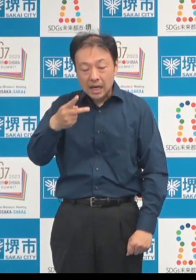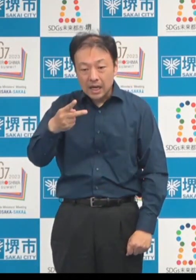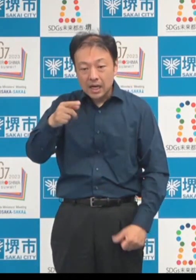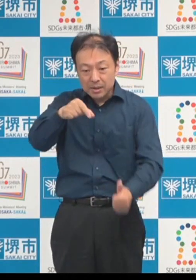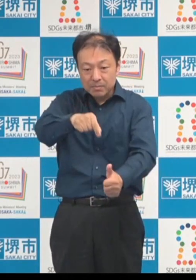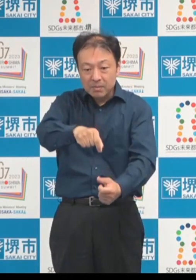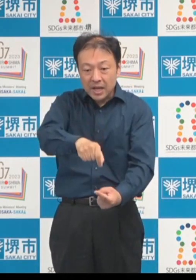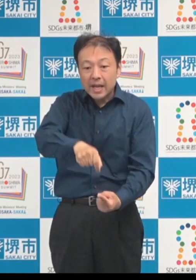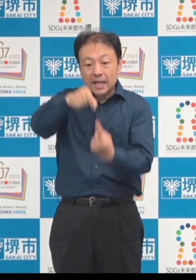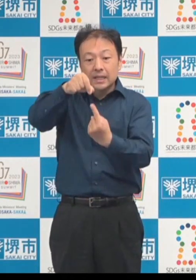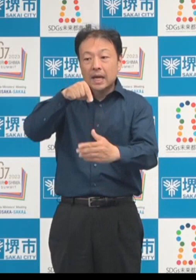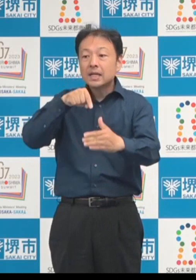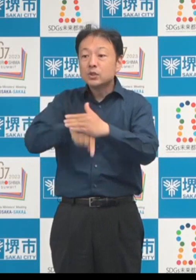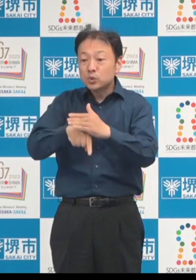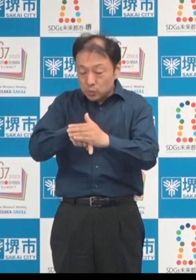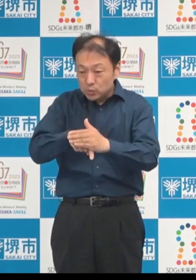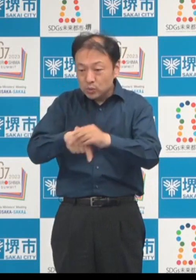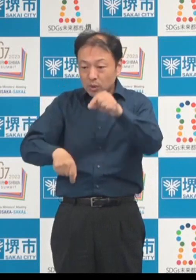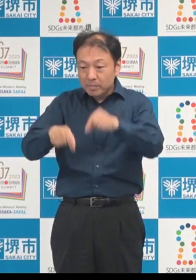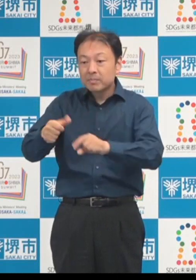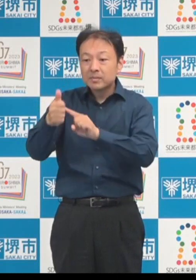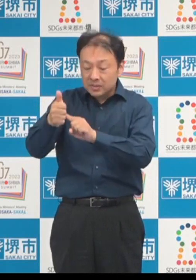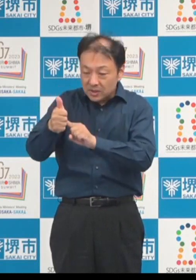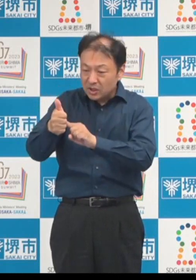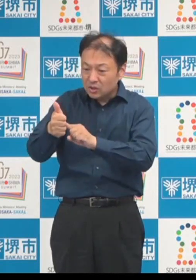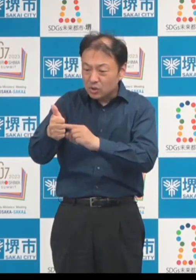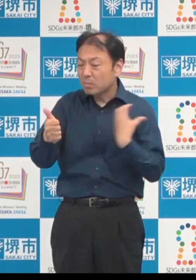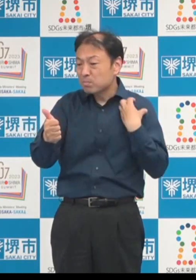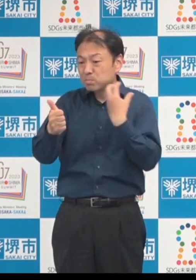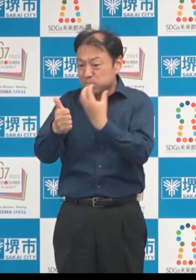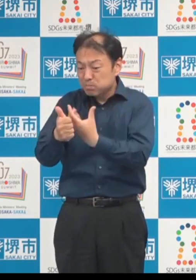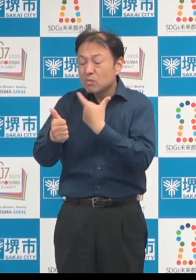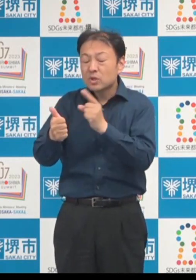件を教えていただけますか。 はい、担当者どうぞ。